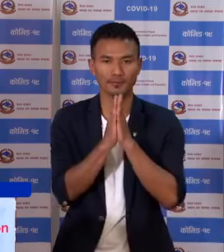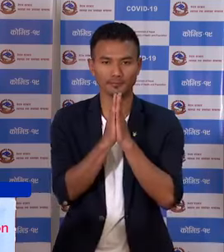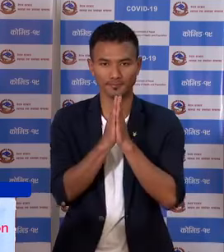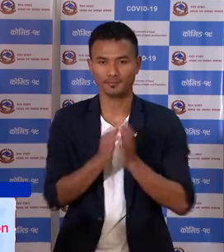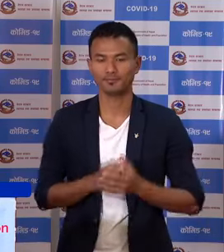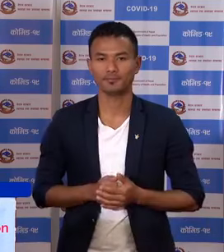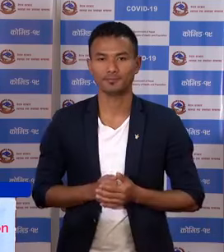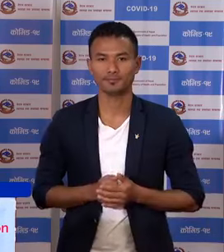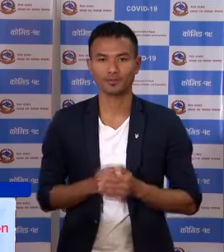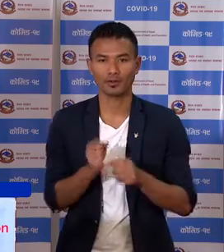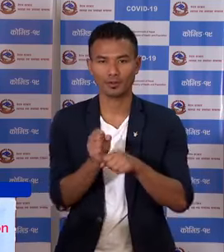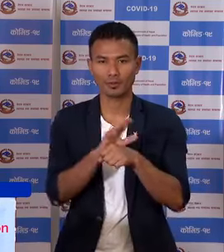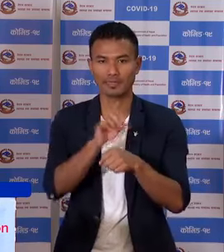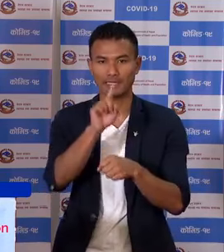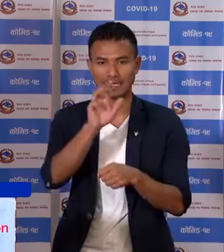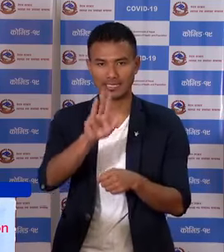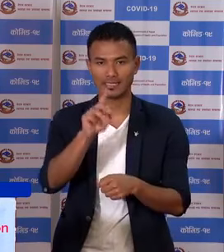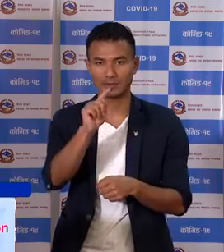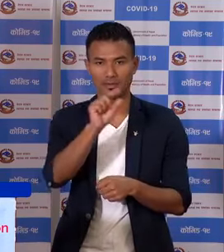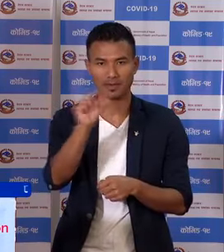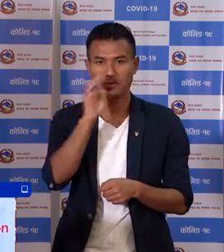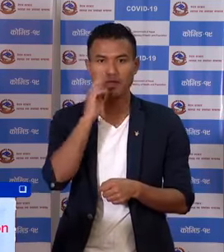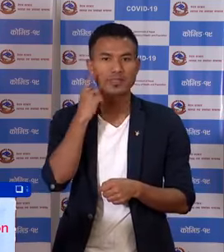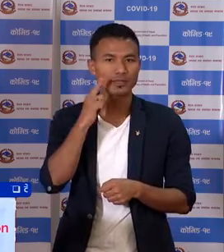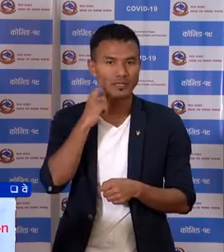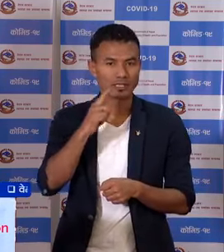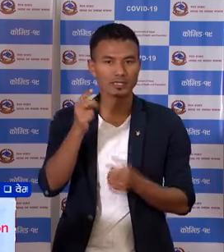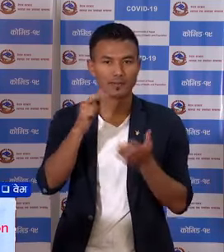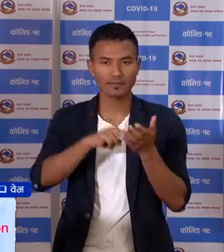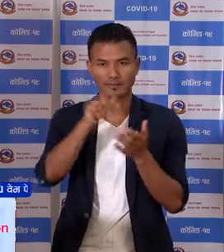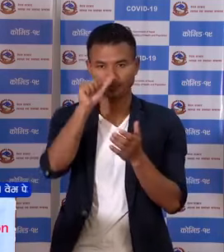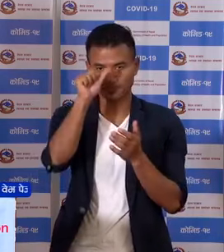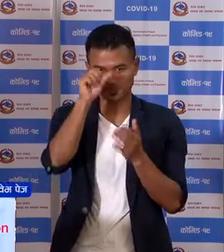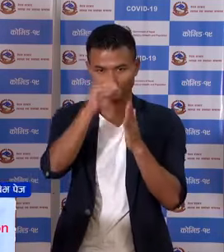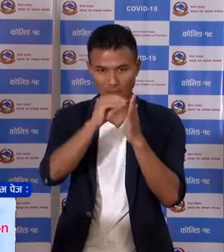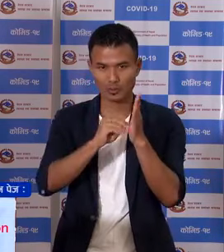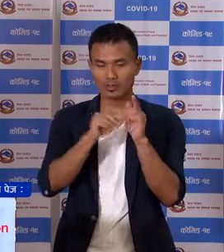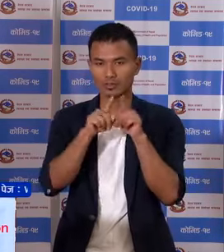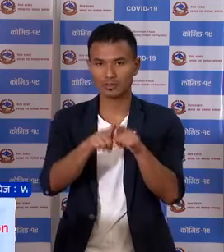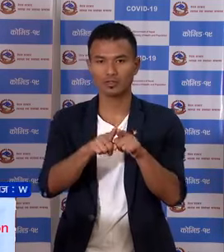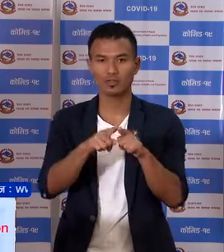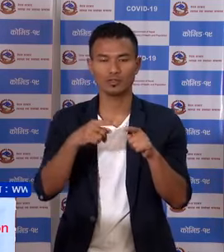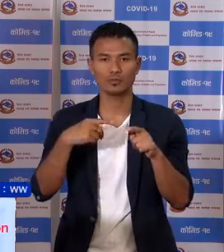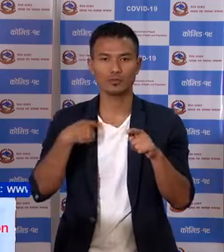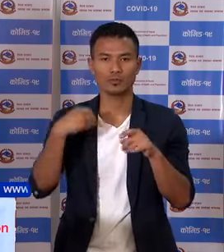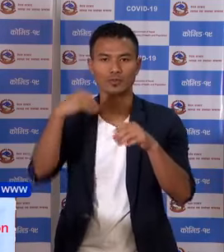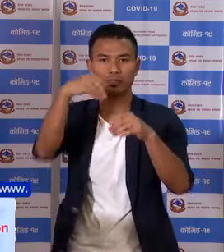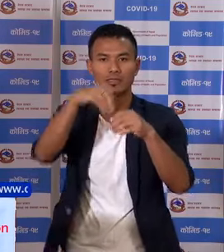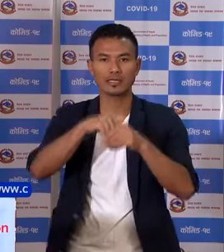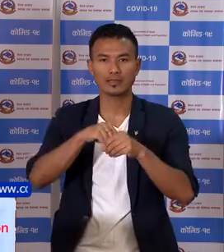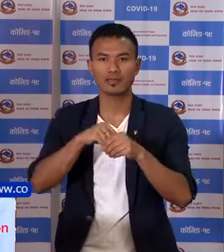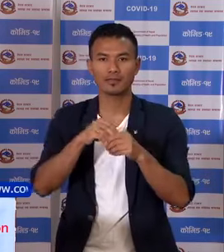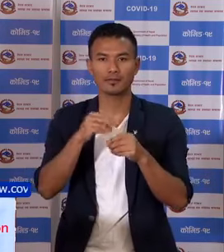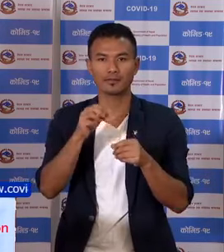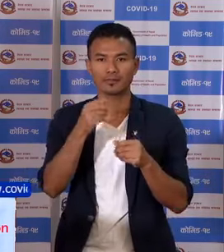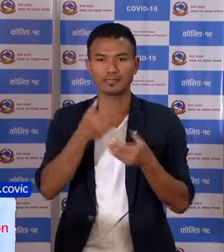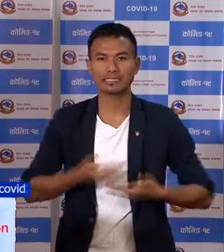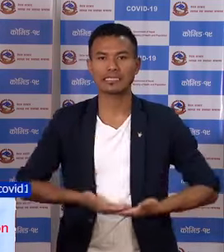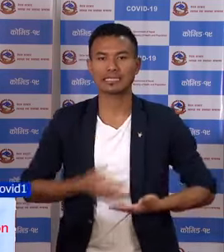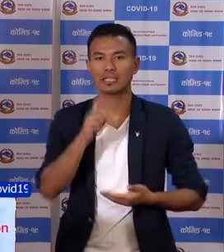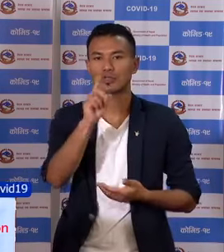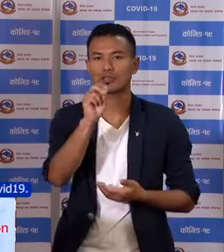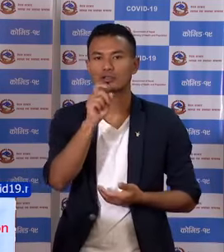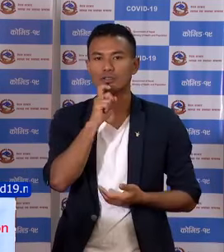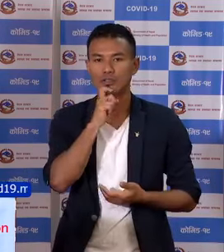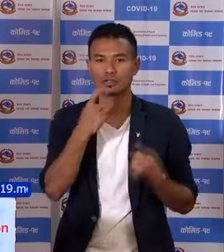नमस्कार, COVID-19 को बारेमा दैनेक अध्यवदिक विवरन लेरा आज जेर्ट दसकते